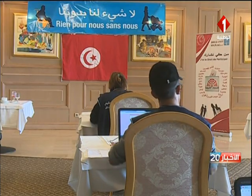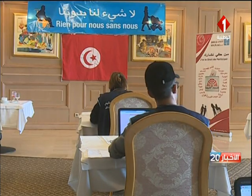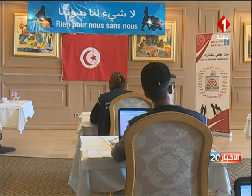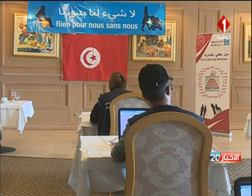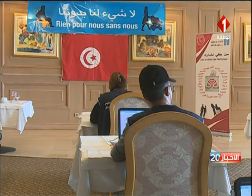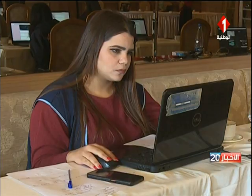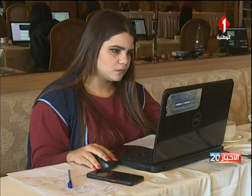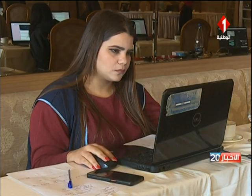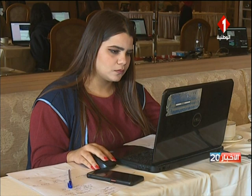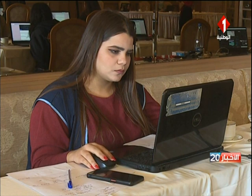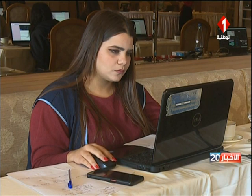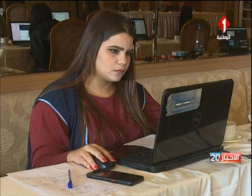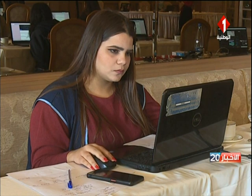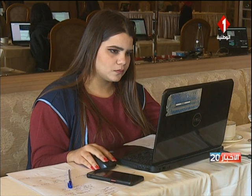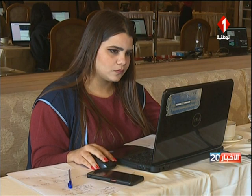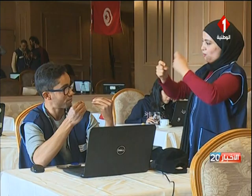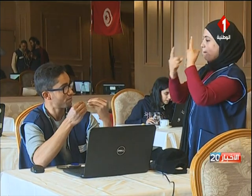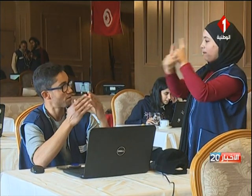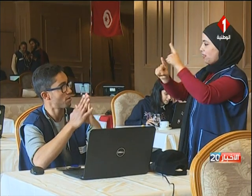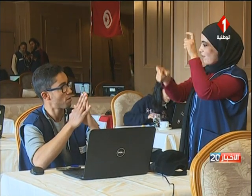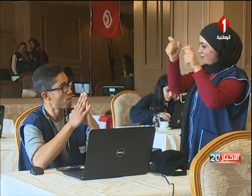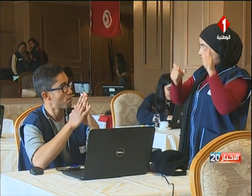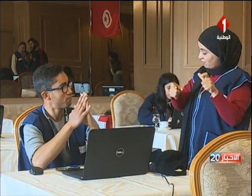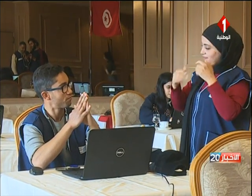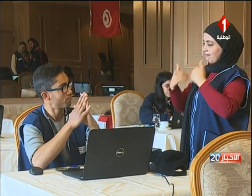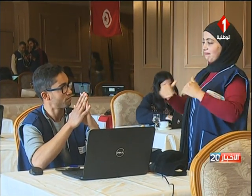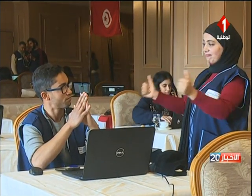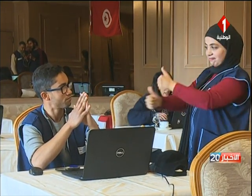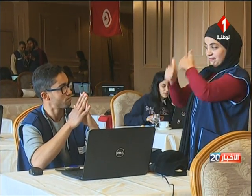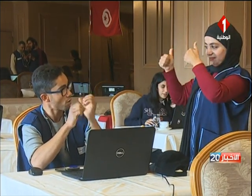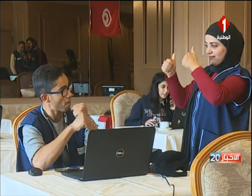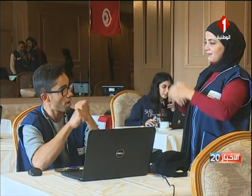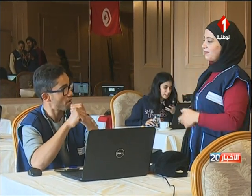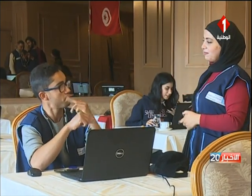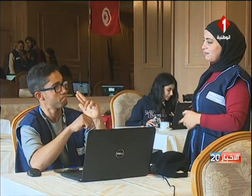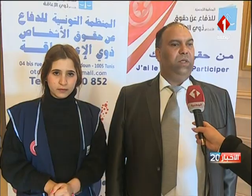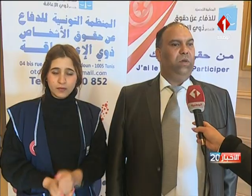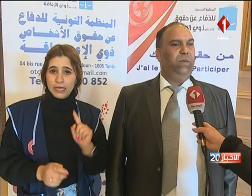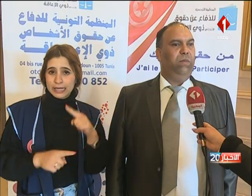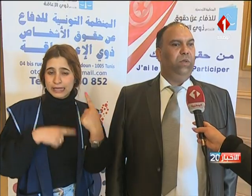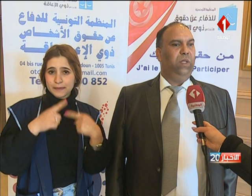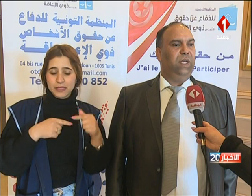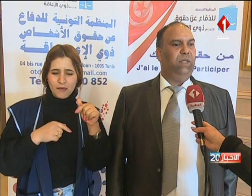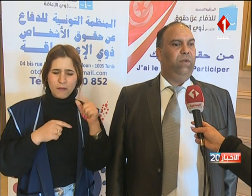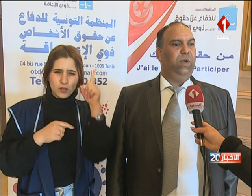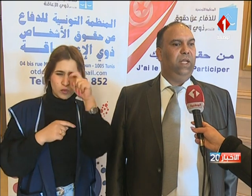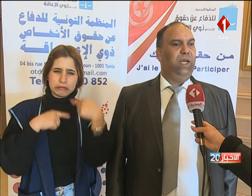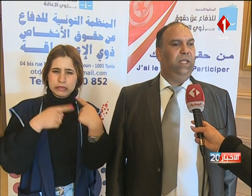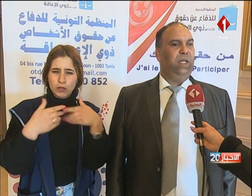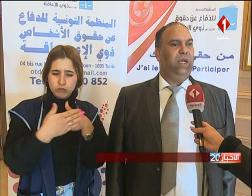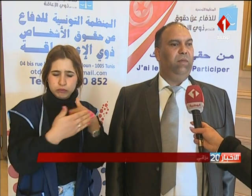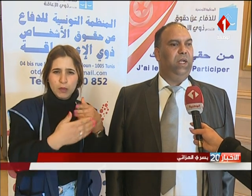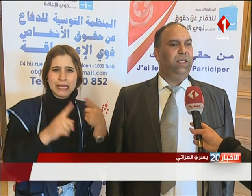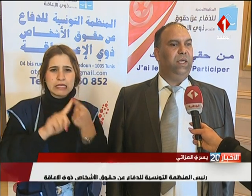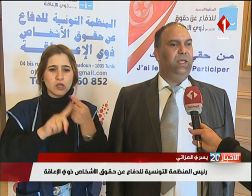141 المنتشرين بحوالي 700 مركز اقتراع بكامل تراب الجمهورية. ديما الصعوبات موجودة خاصة في البنية